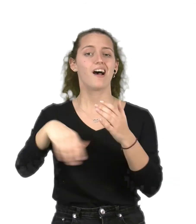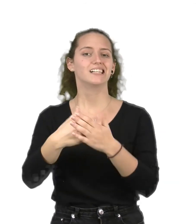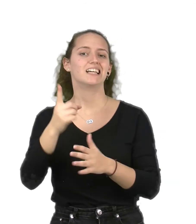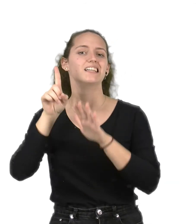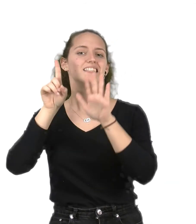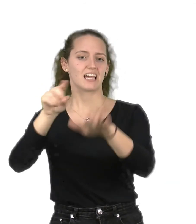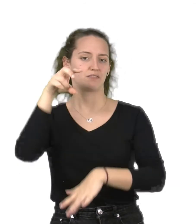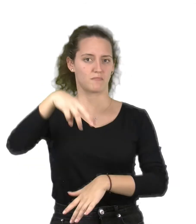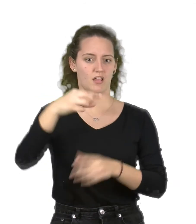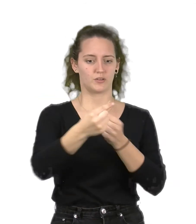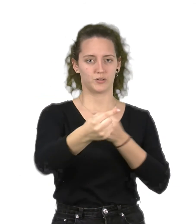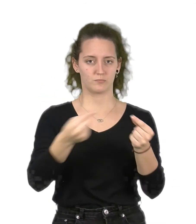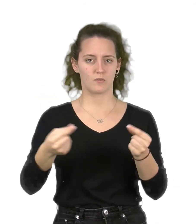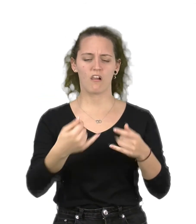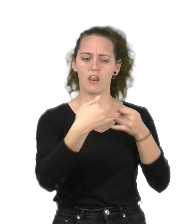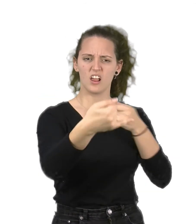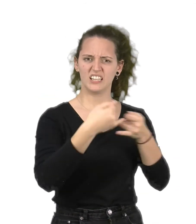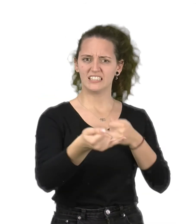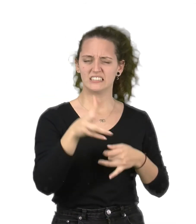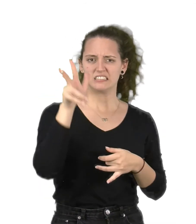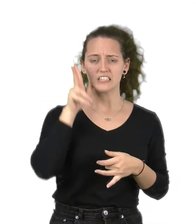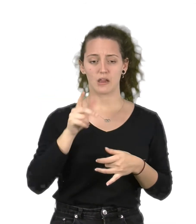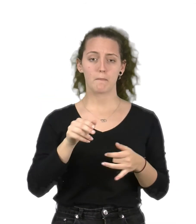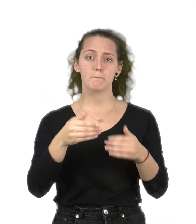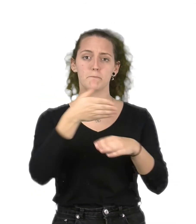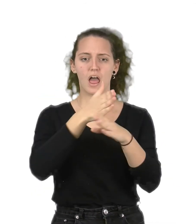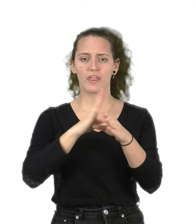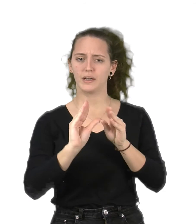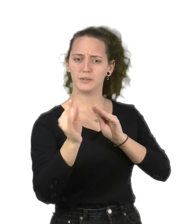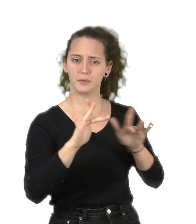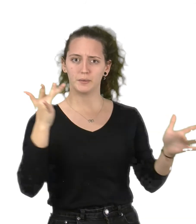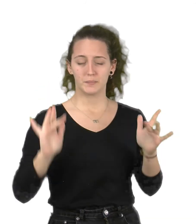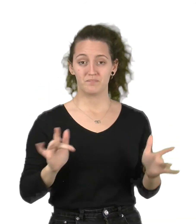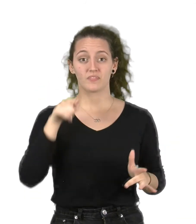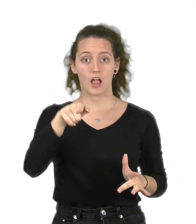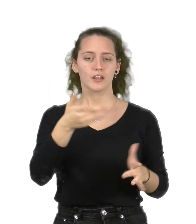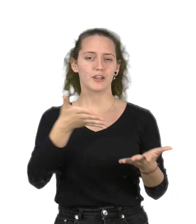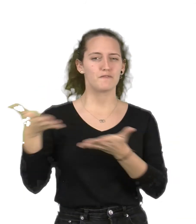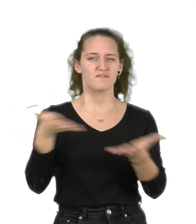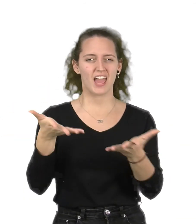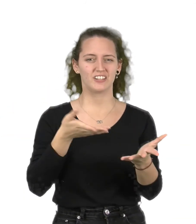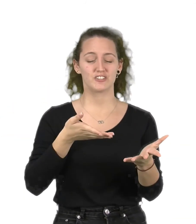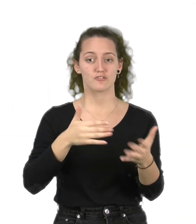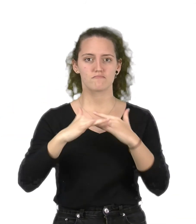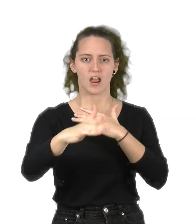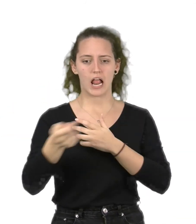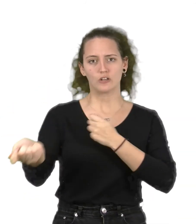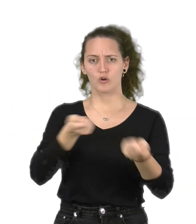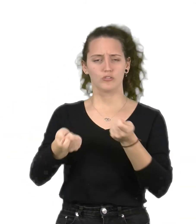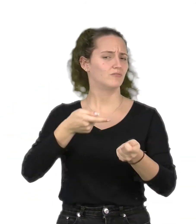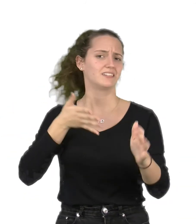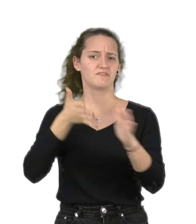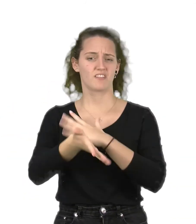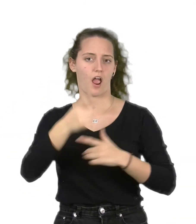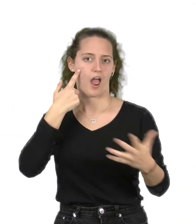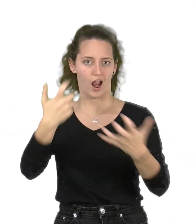6 metros de eslora, líneas elegantes y relucientes maderas en las que el dominio de vientos y mareas